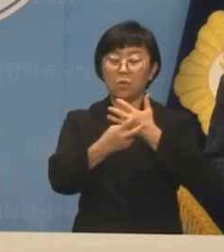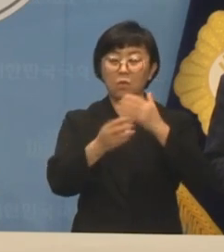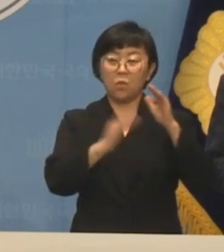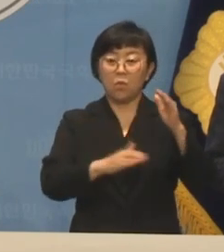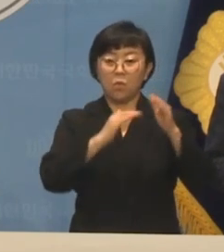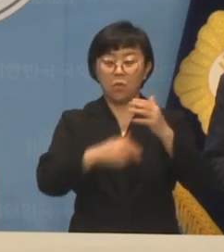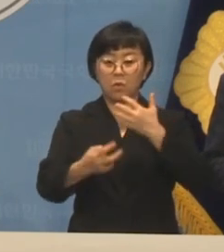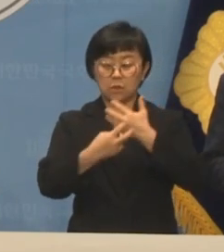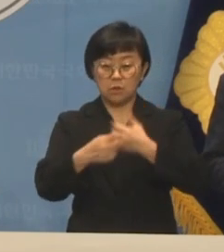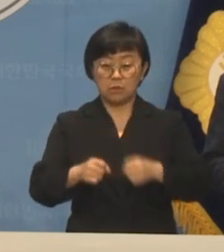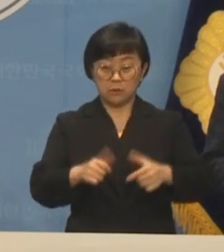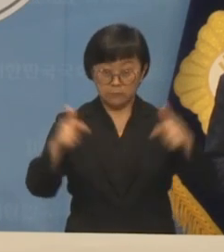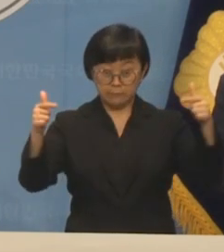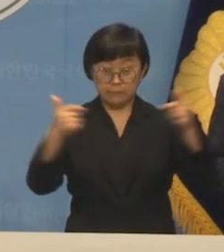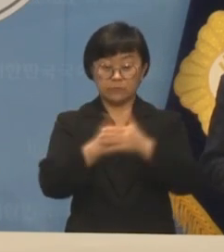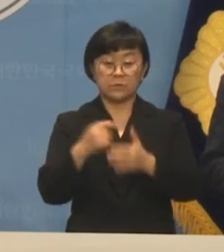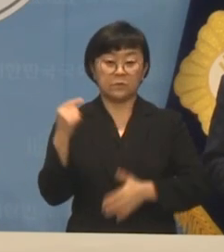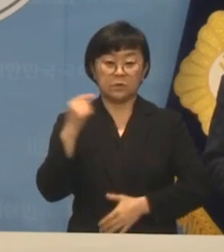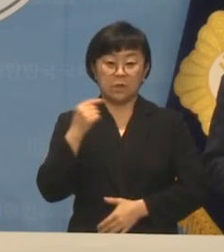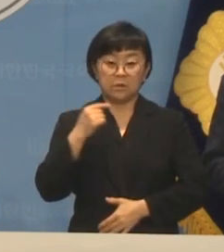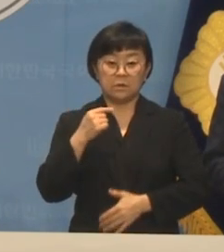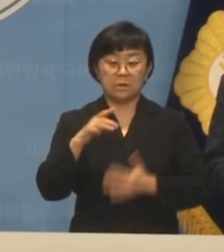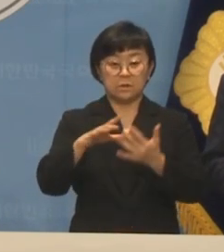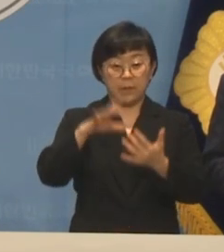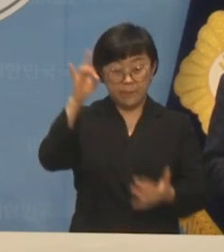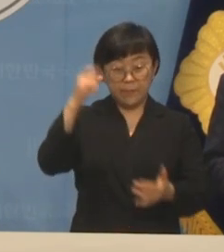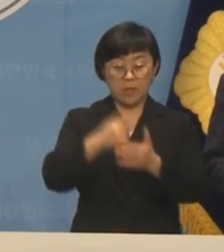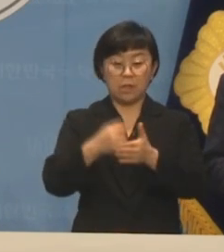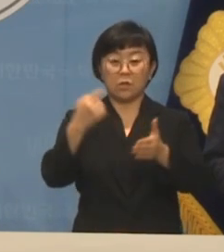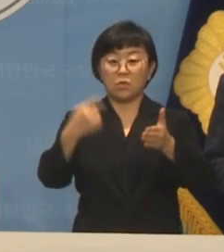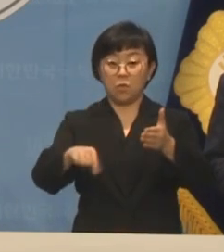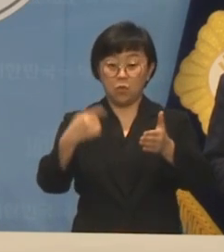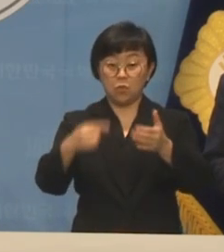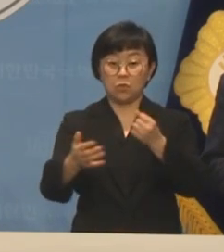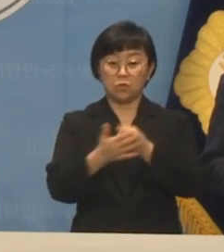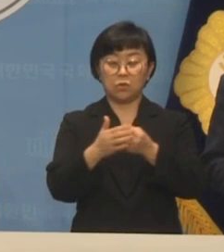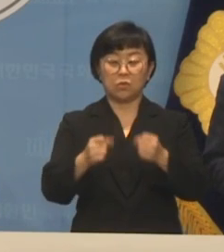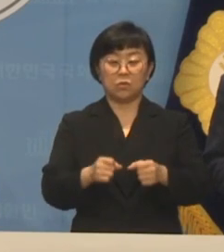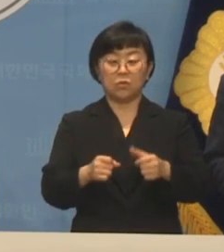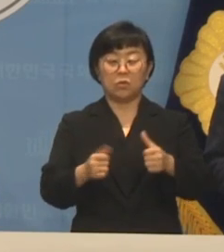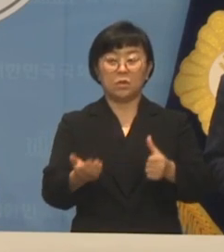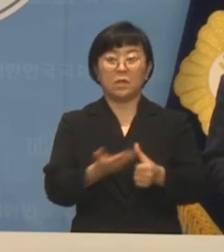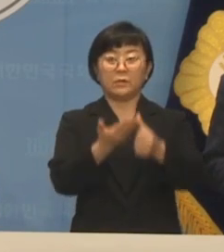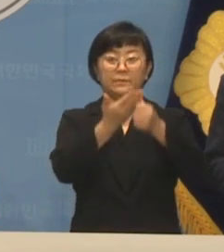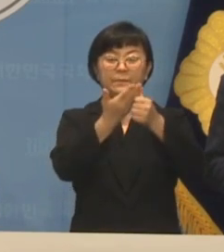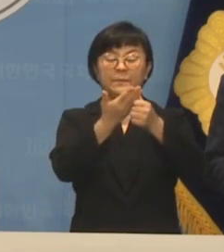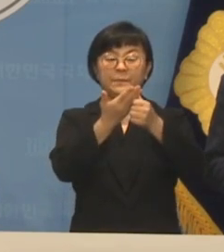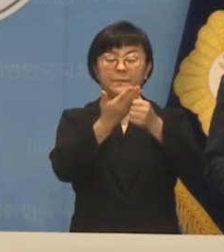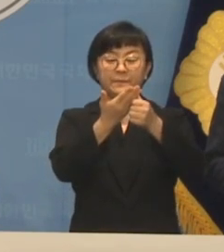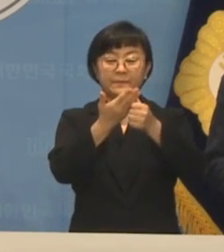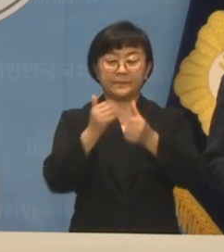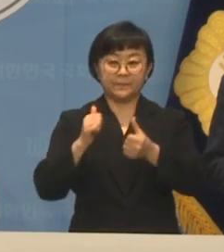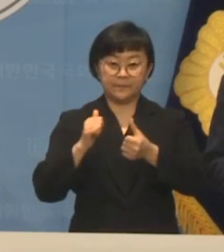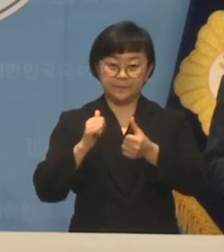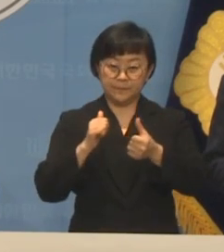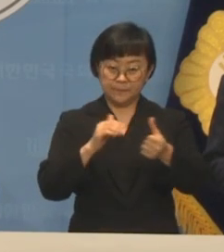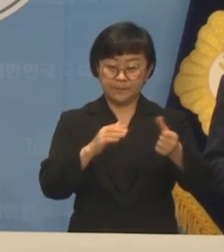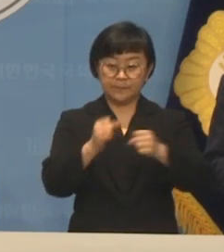확충, 강화와 함께 선발과 교육 등 양성에서 배치까지